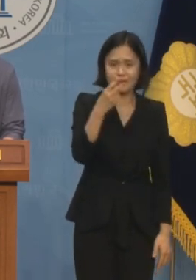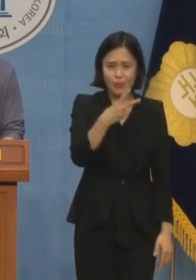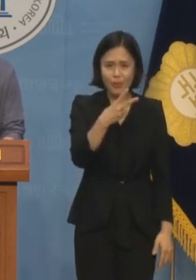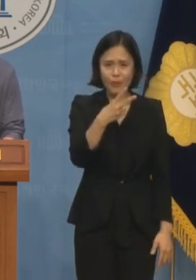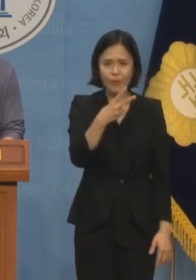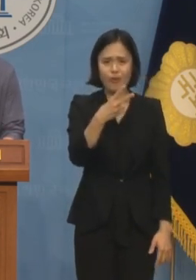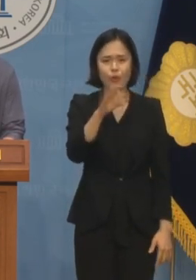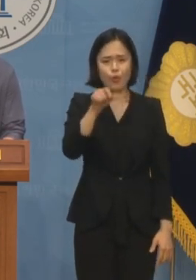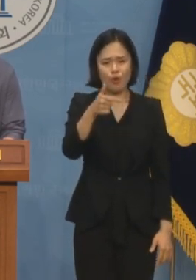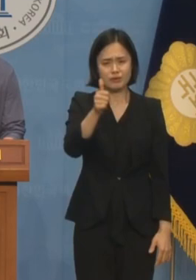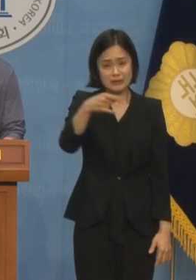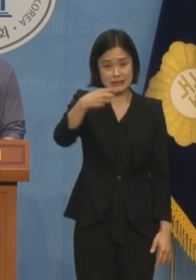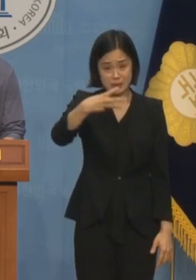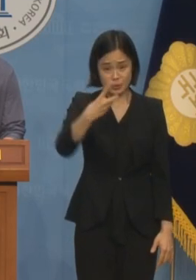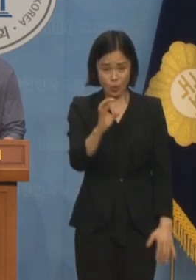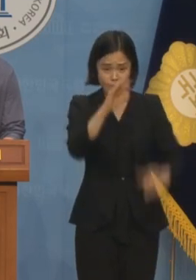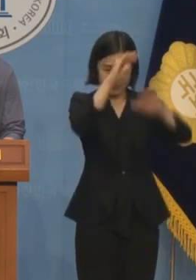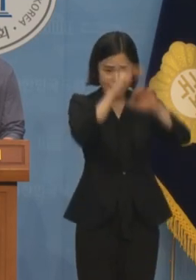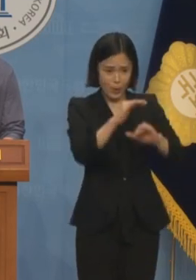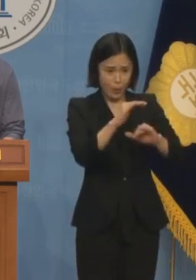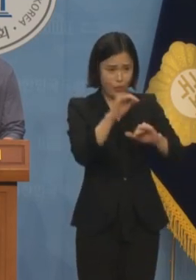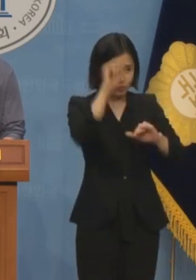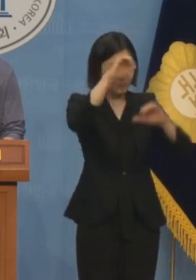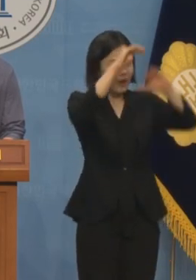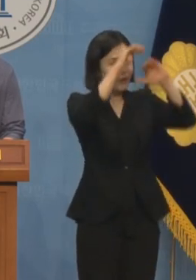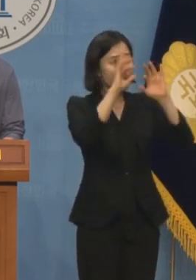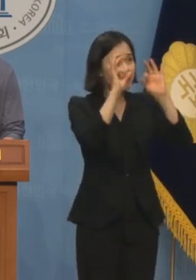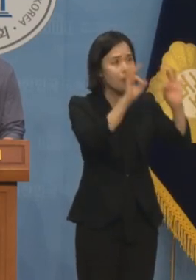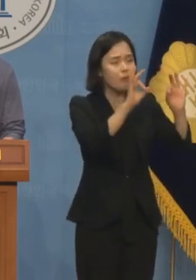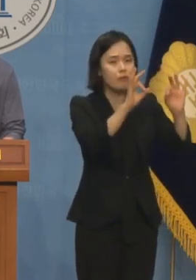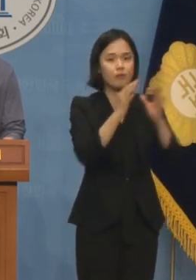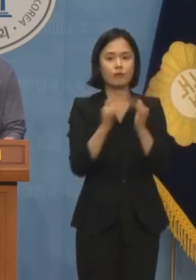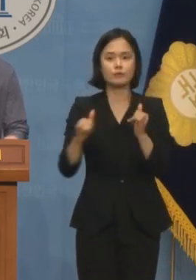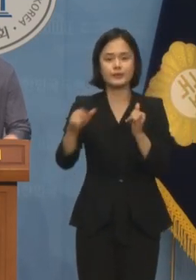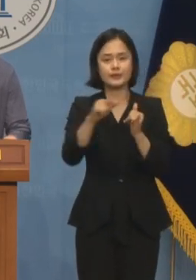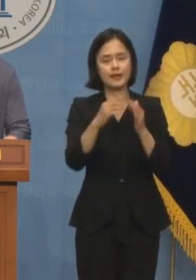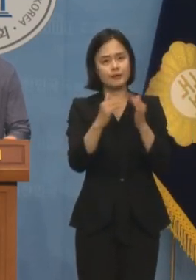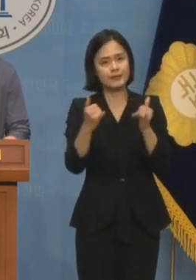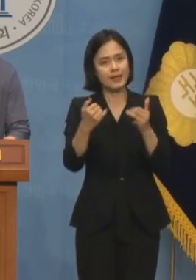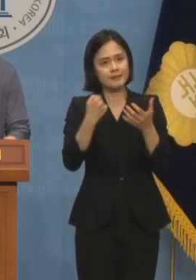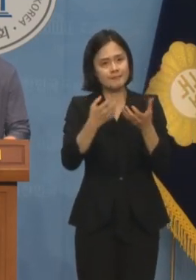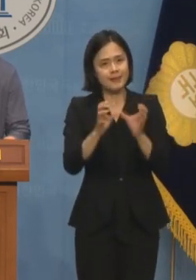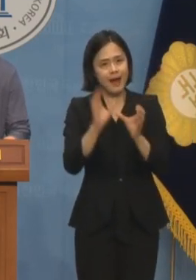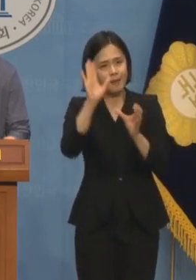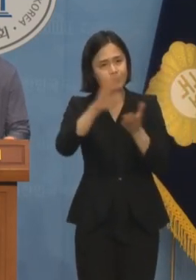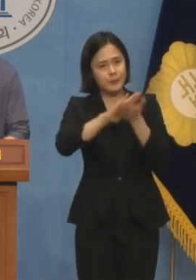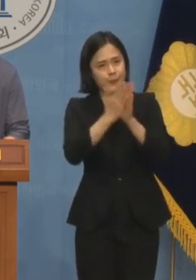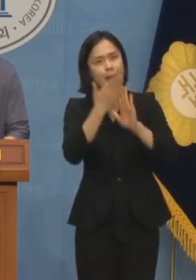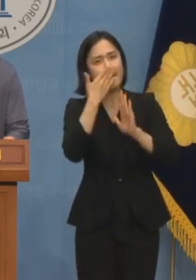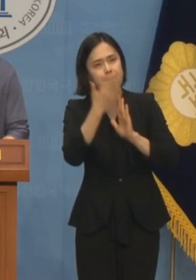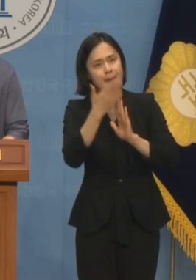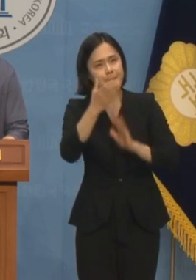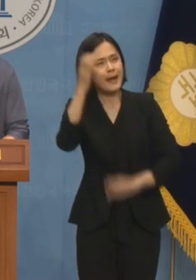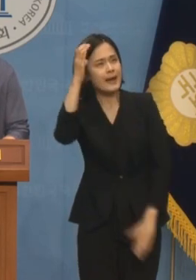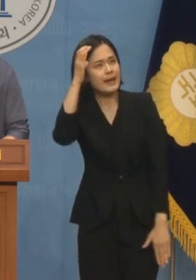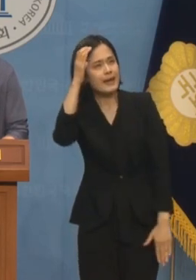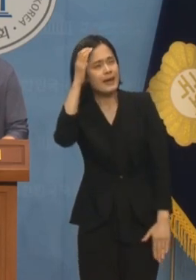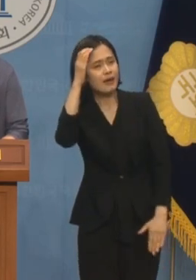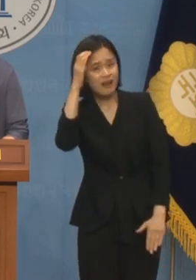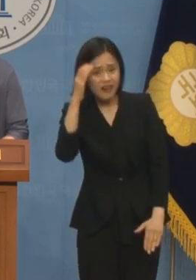국민들의 마음 한구석에 그나마 남아 있었을지도 모를 집권 여당에 대한 일말의